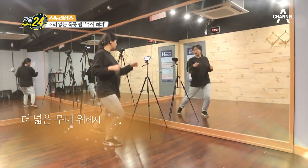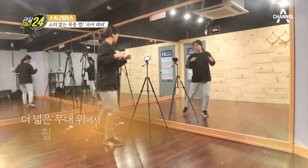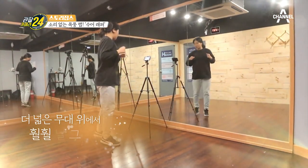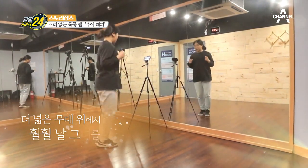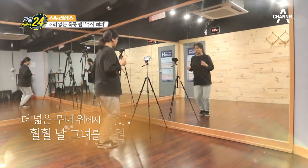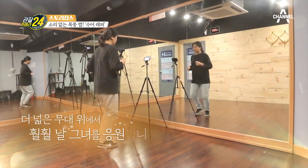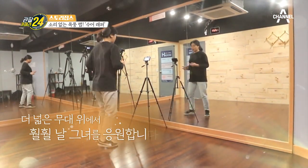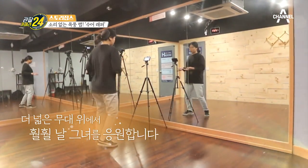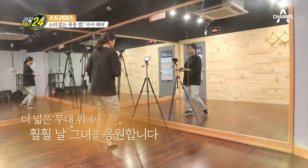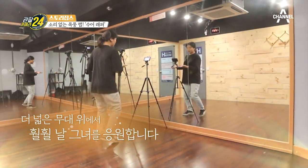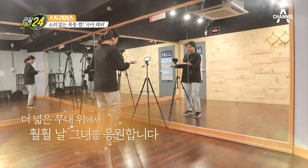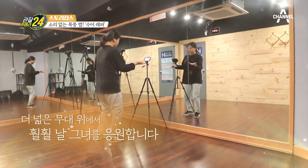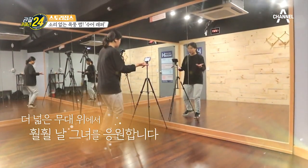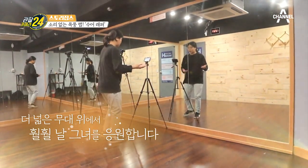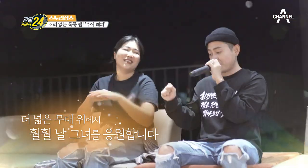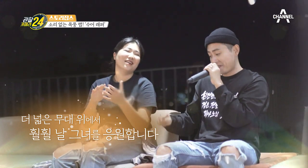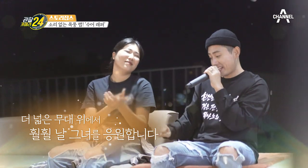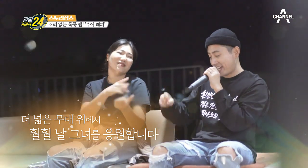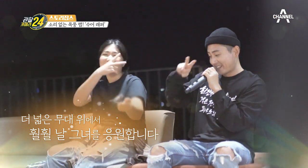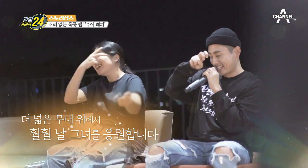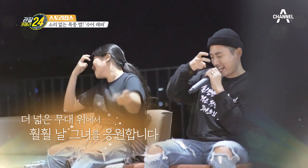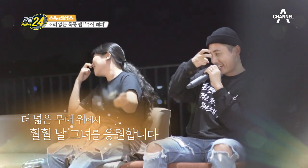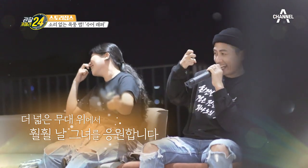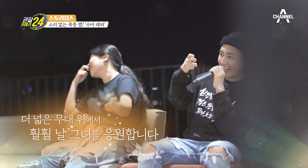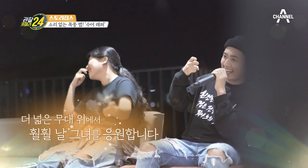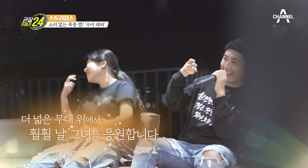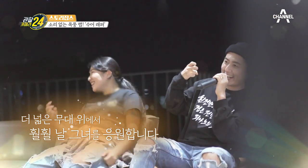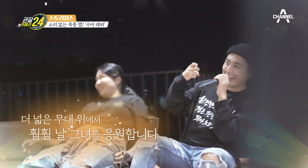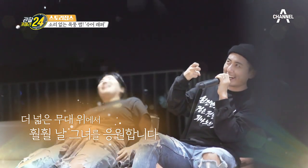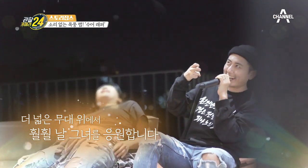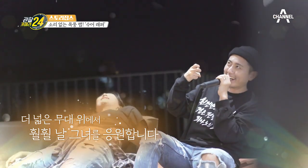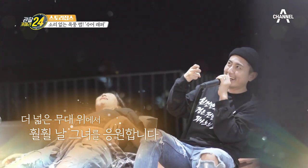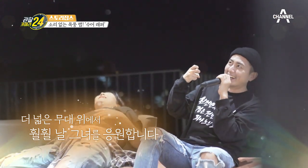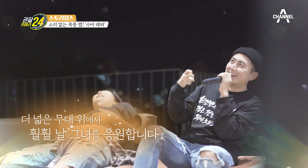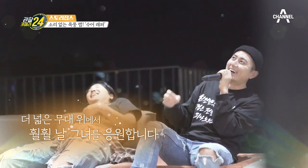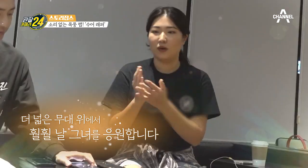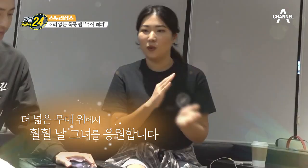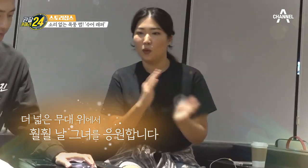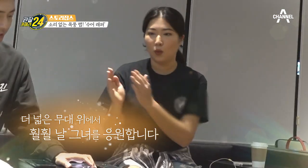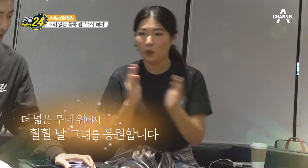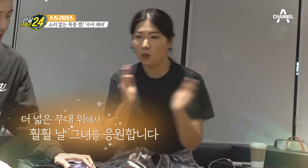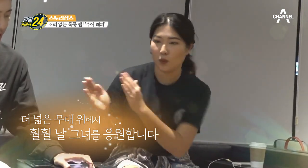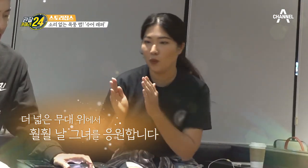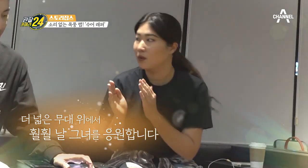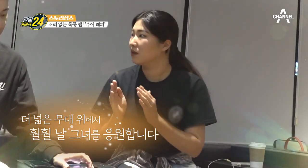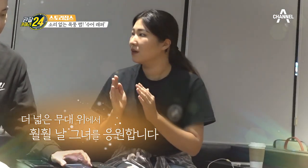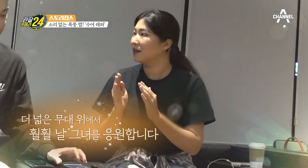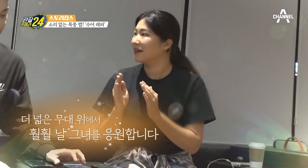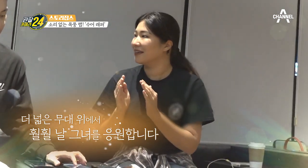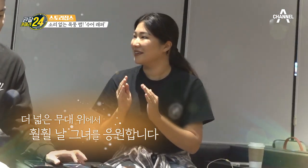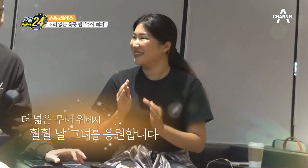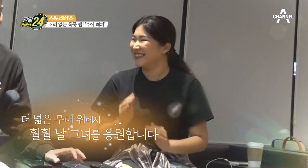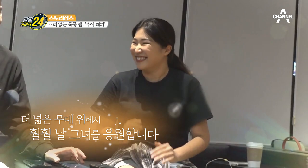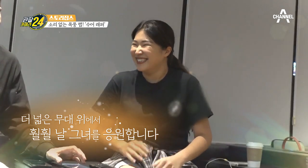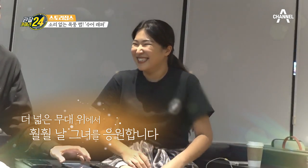앞으로 더 넓은 무대에 오를 수호 래퍼 지현 씨를 응원하며 스토리 잡스 관찰 종료.